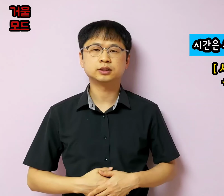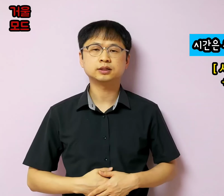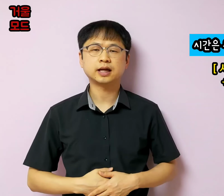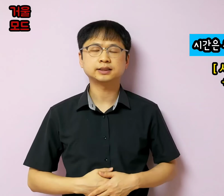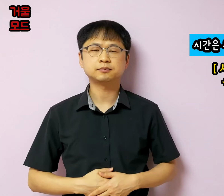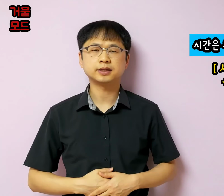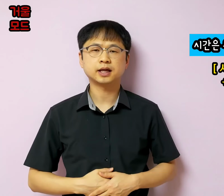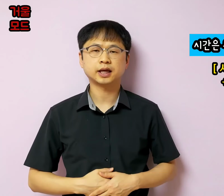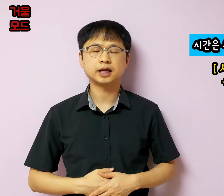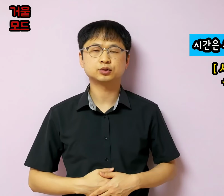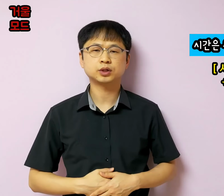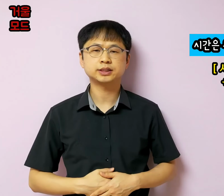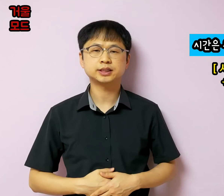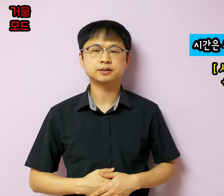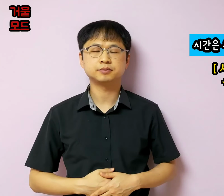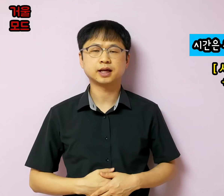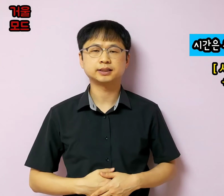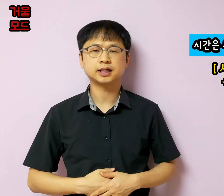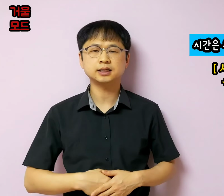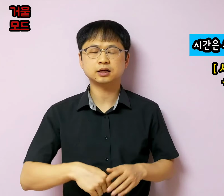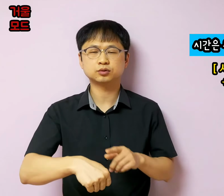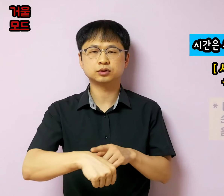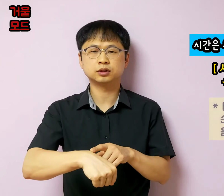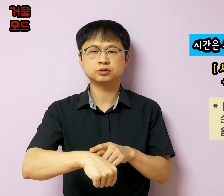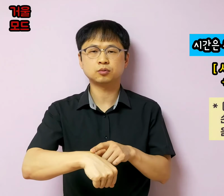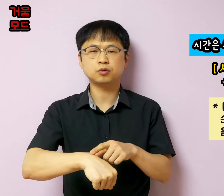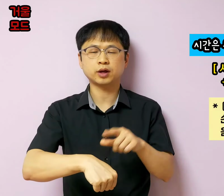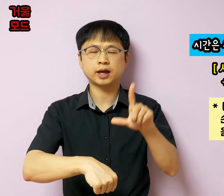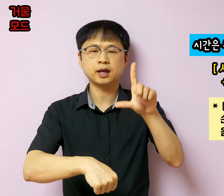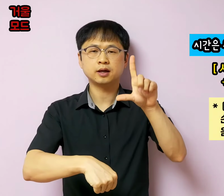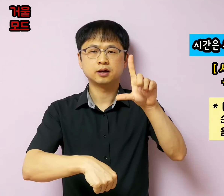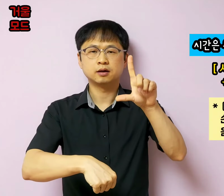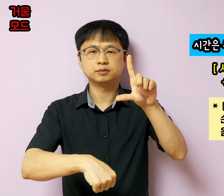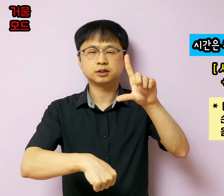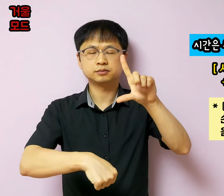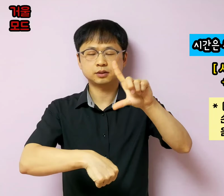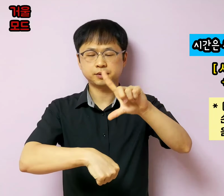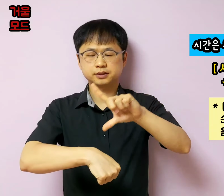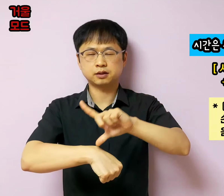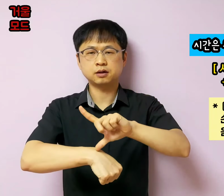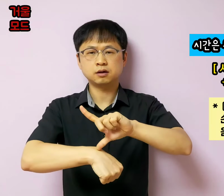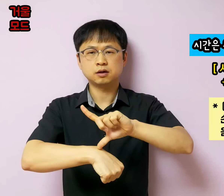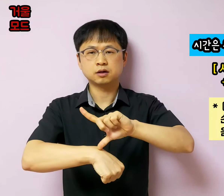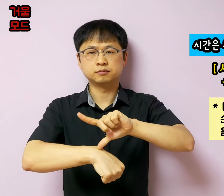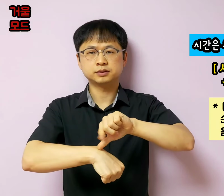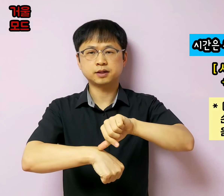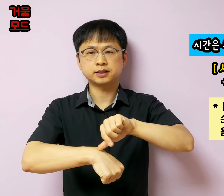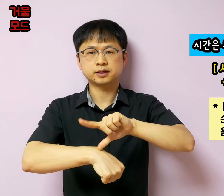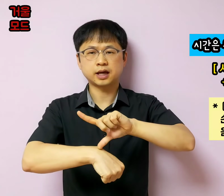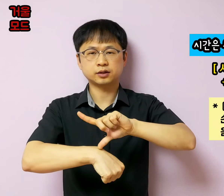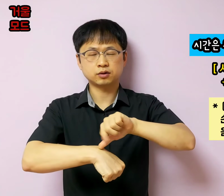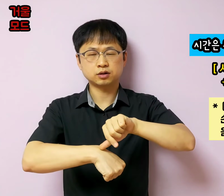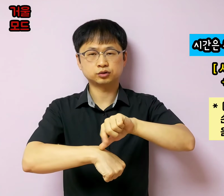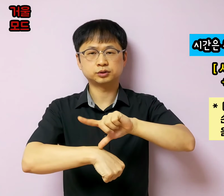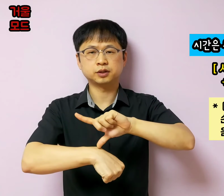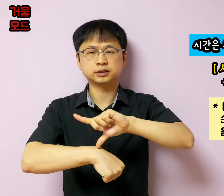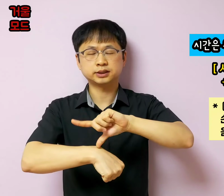우리를 다시 만나게 해주겠지입니다. 시간이라는 수는 손목에 엄지검지를 펴서 검지만 이렇게 아래로 꺾어주시면